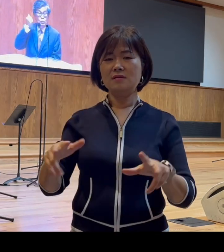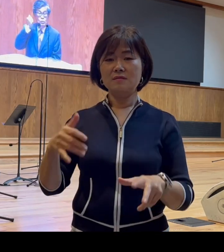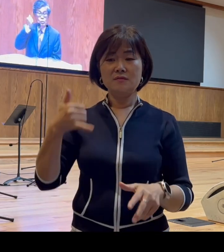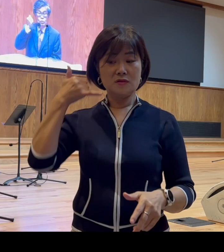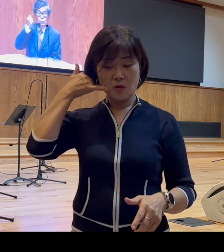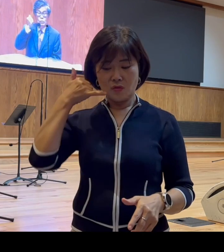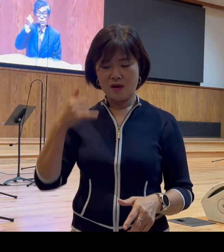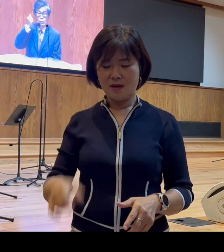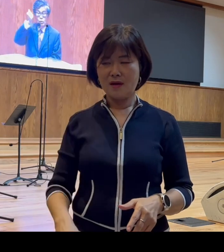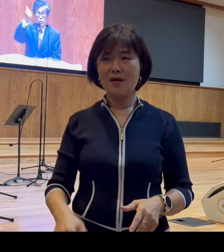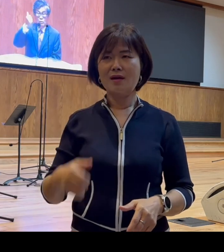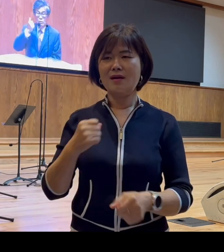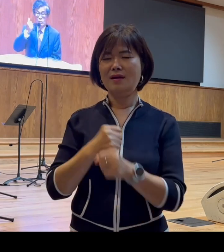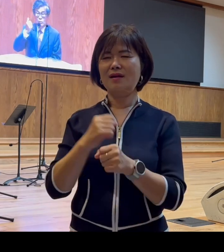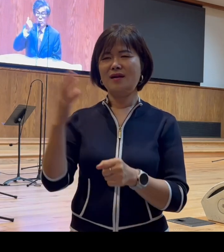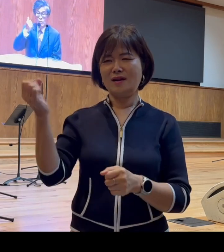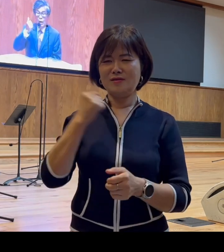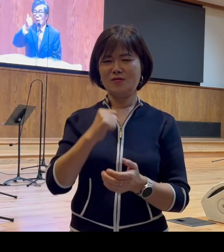셀폰으로